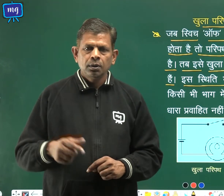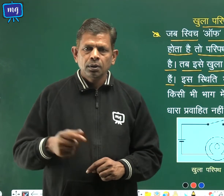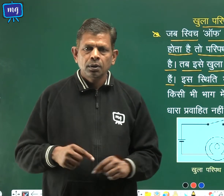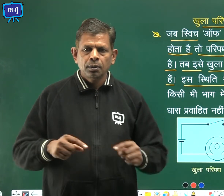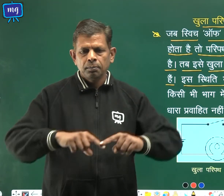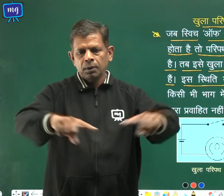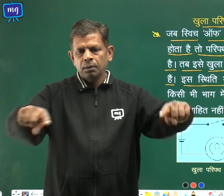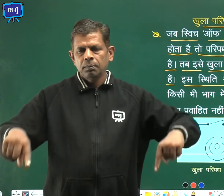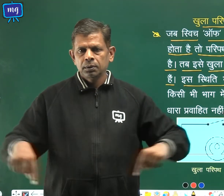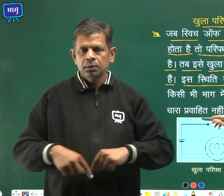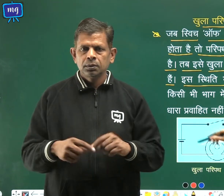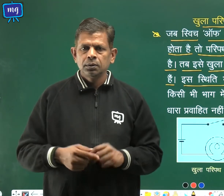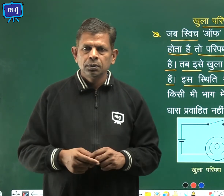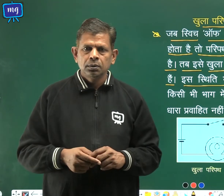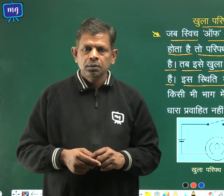परिपथ के